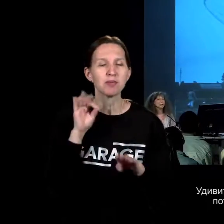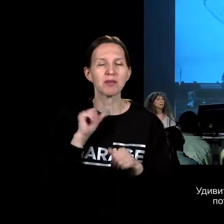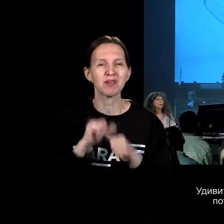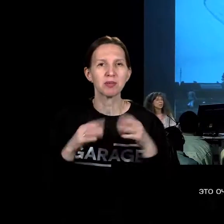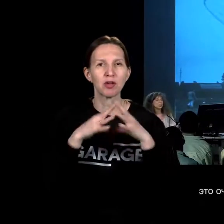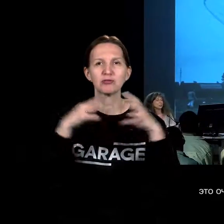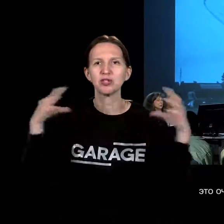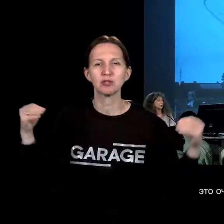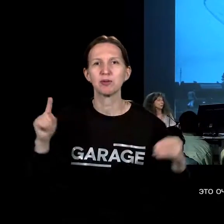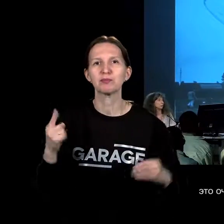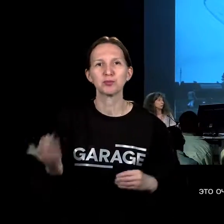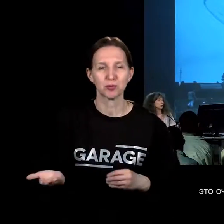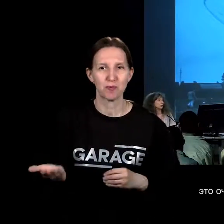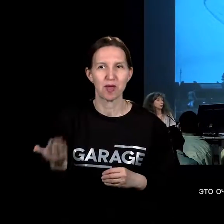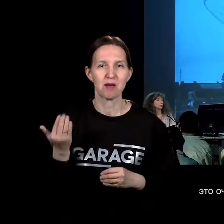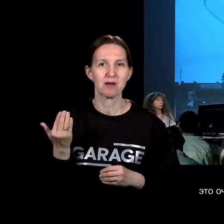выбор. Это